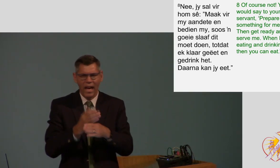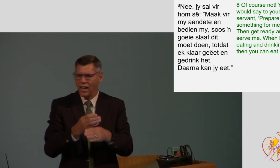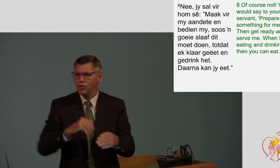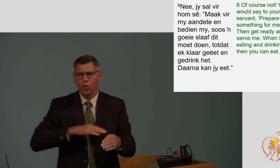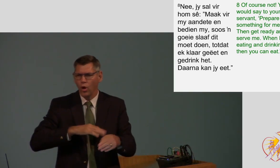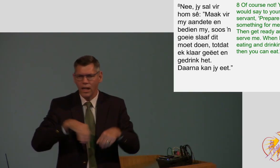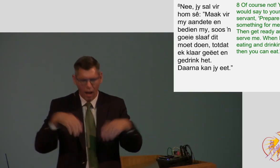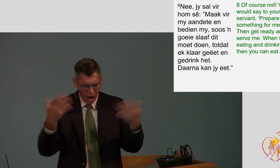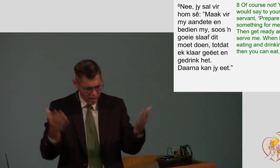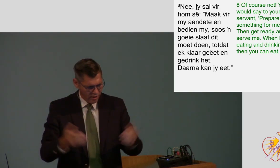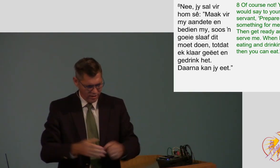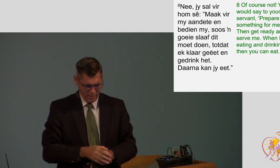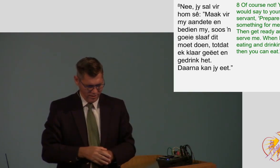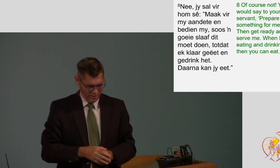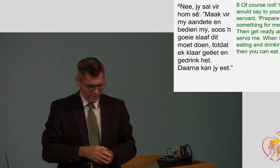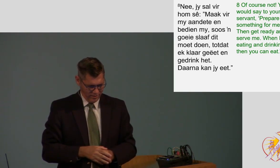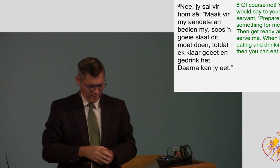nog nie klaar nie.